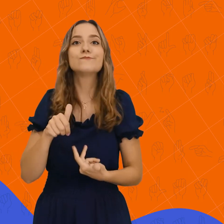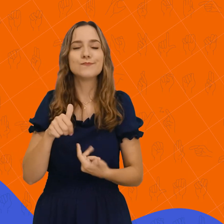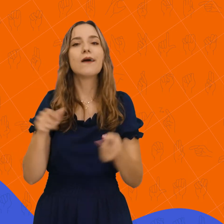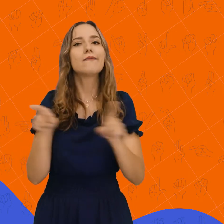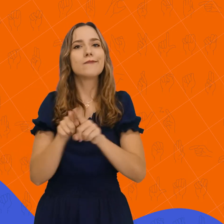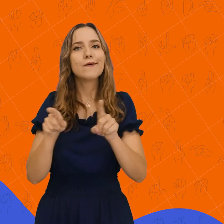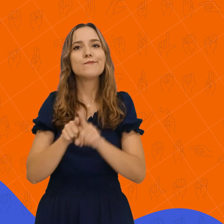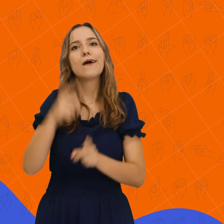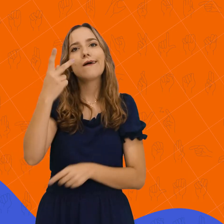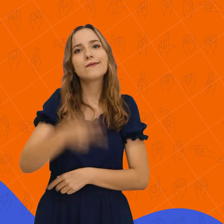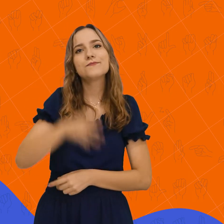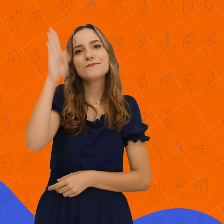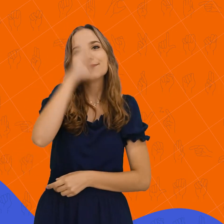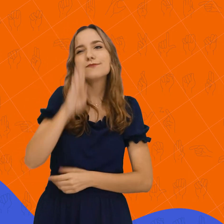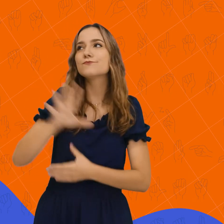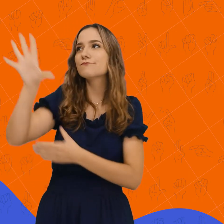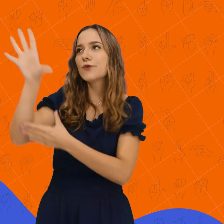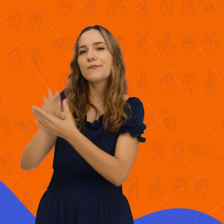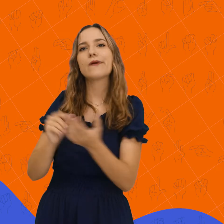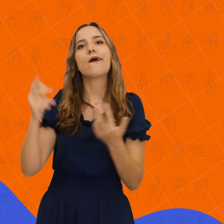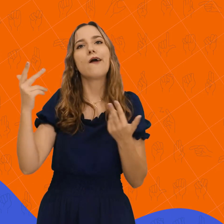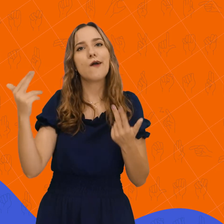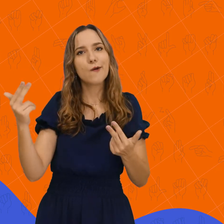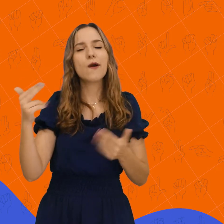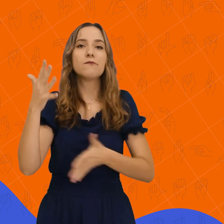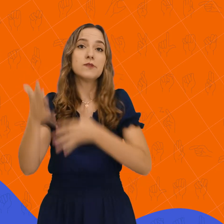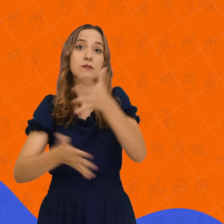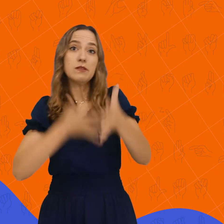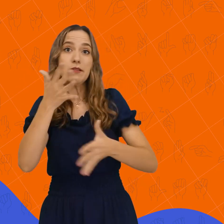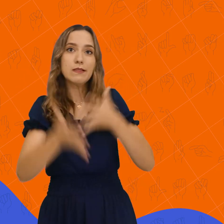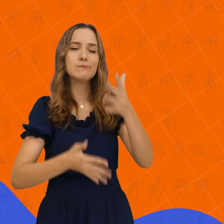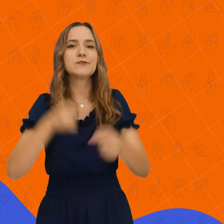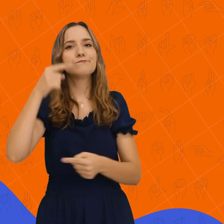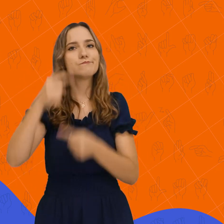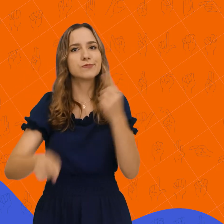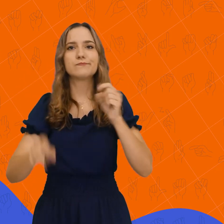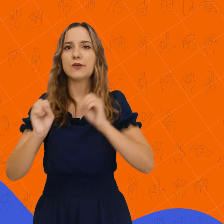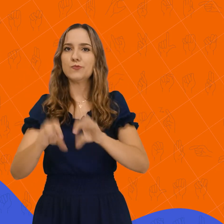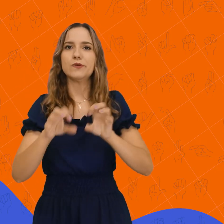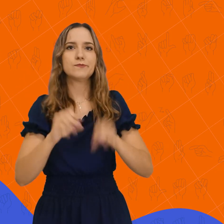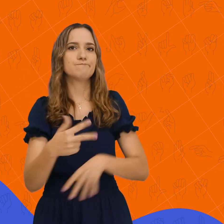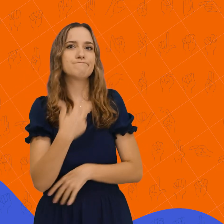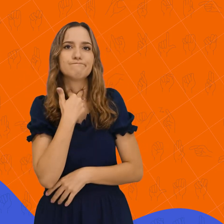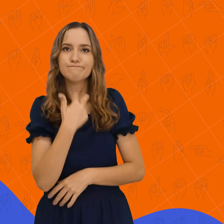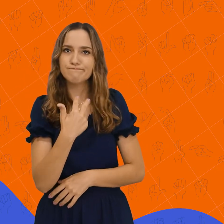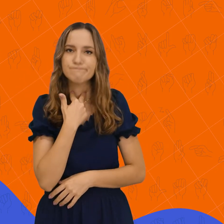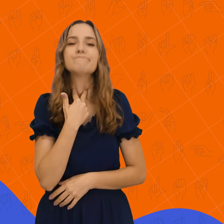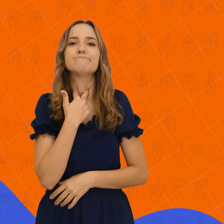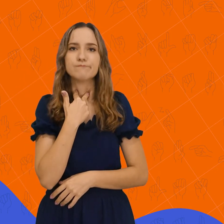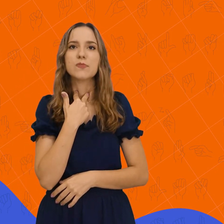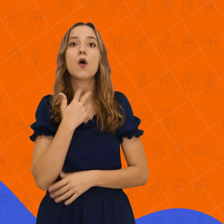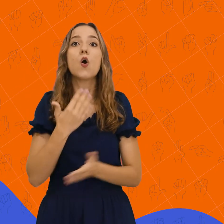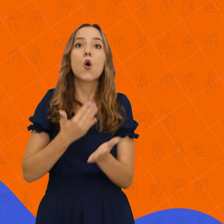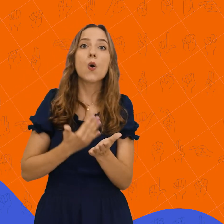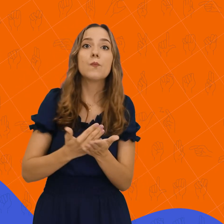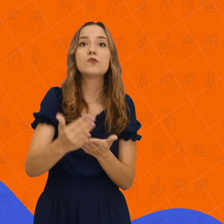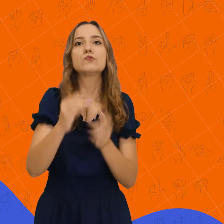o mundo, aqui no Brasil, o ensino por meio deste método também foi proibido, sendo utilizado apenas